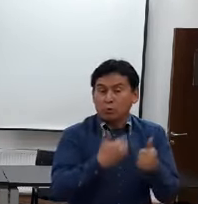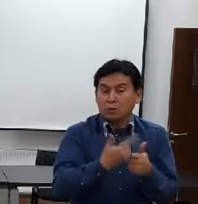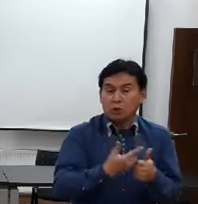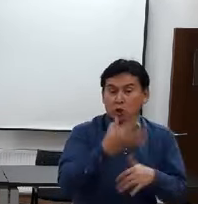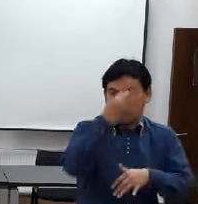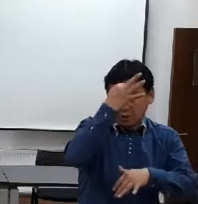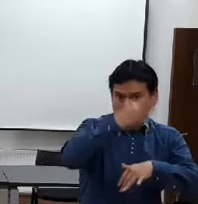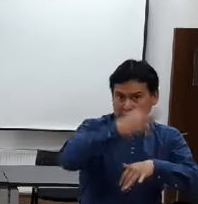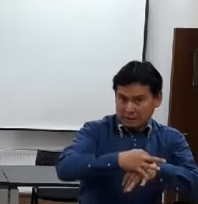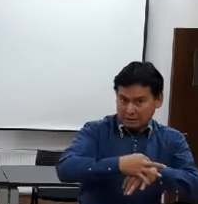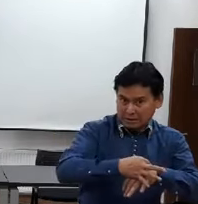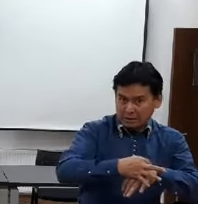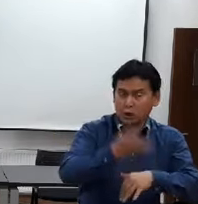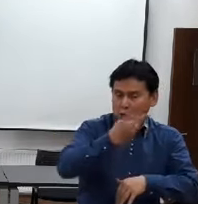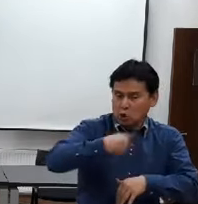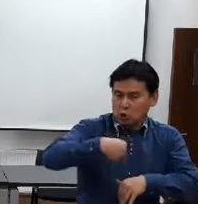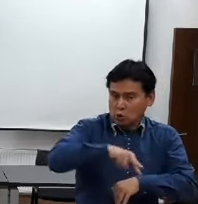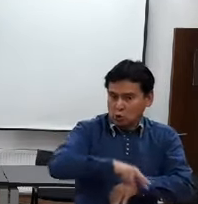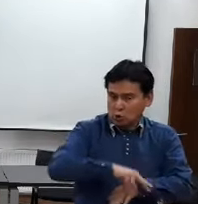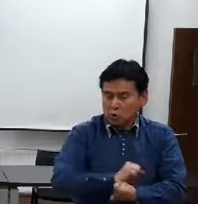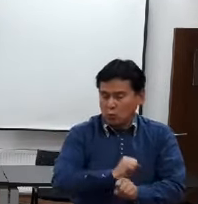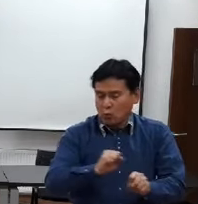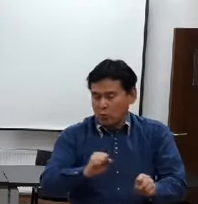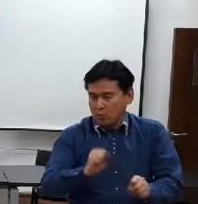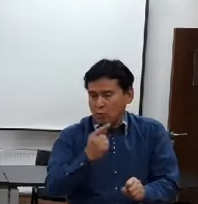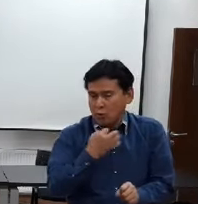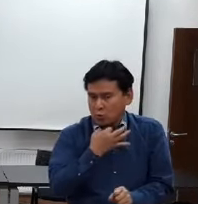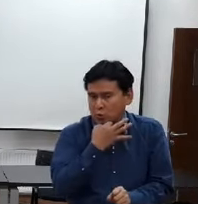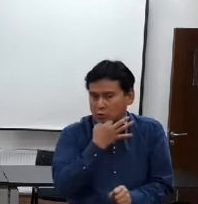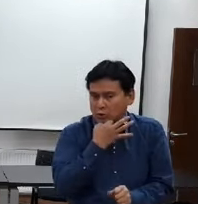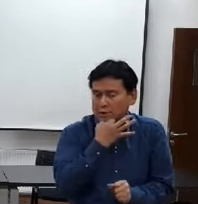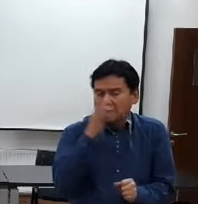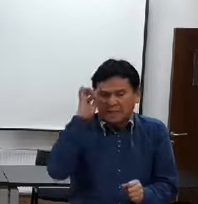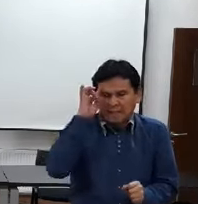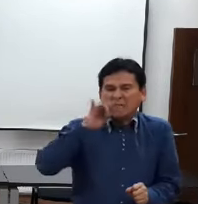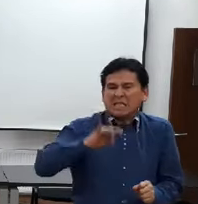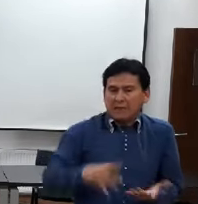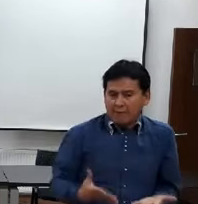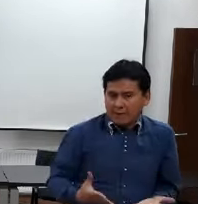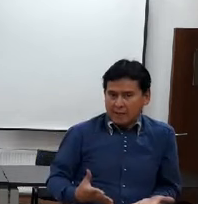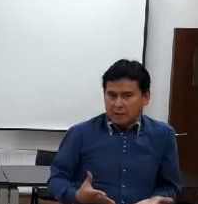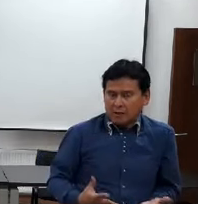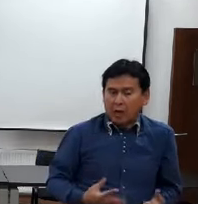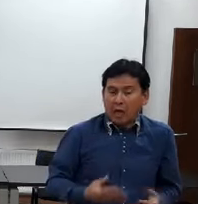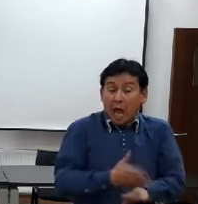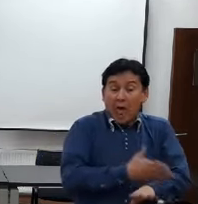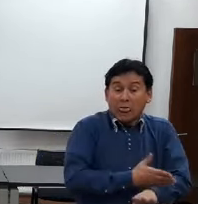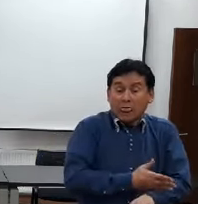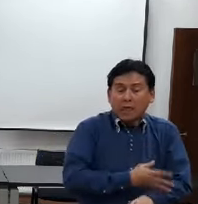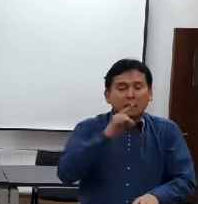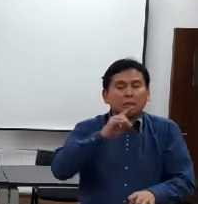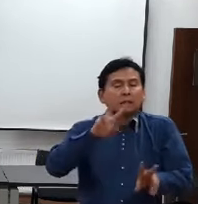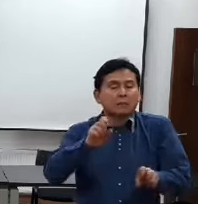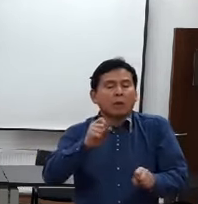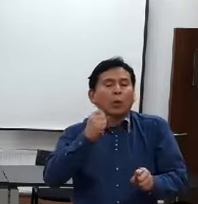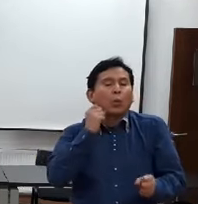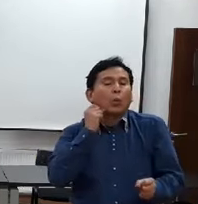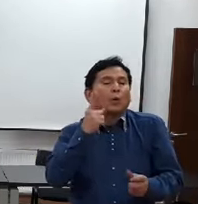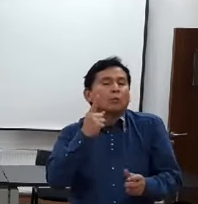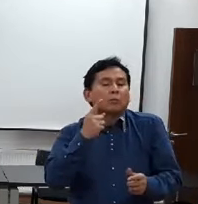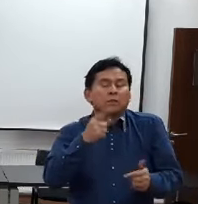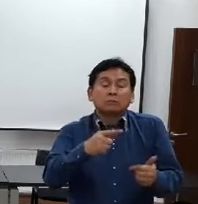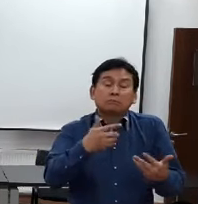no tenemos nosotros una condición de poder saber de manera anticipada en qué momento va